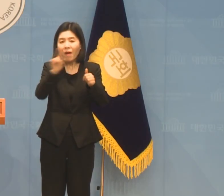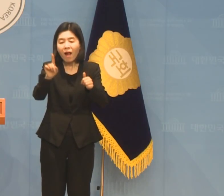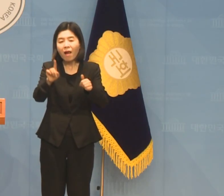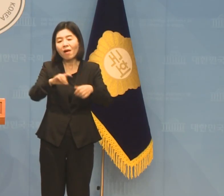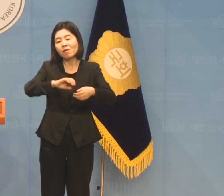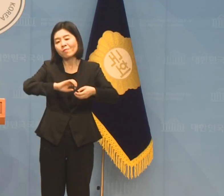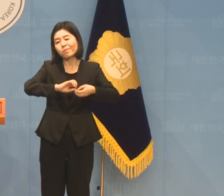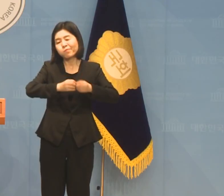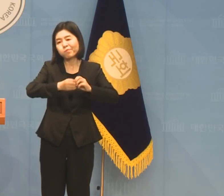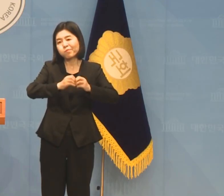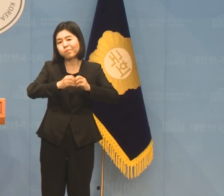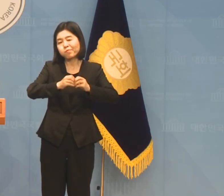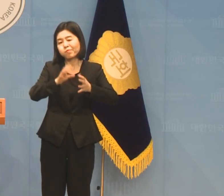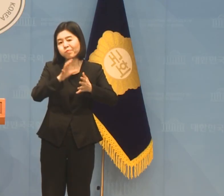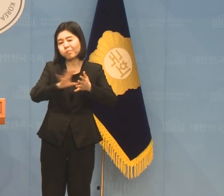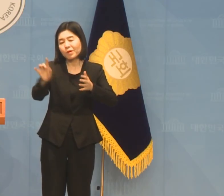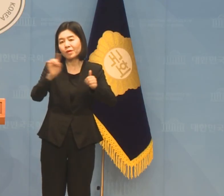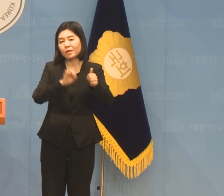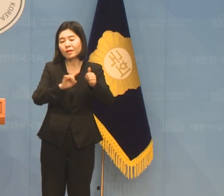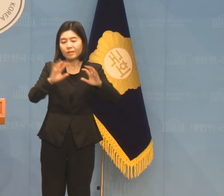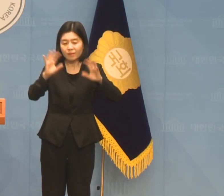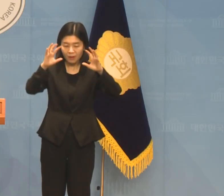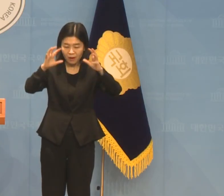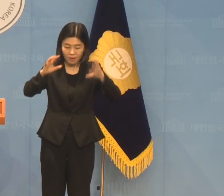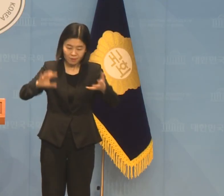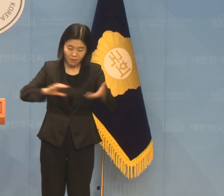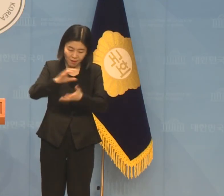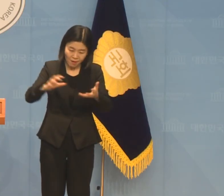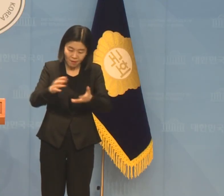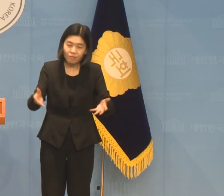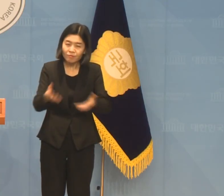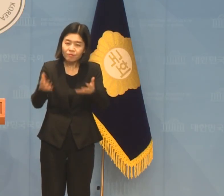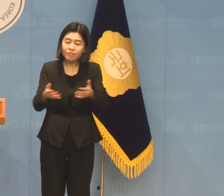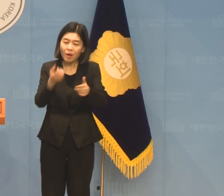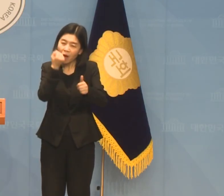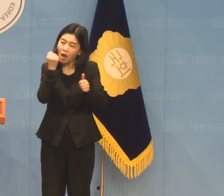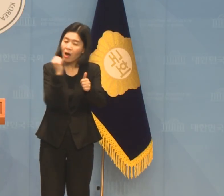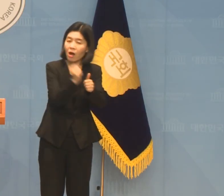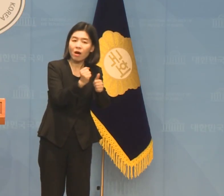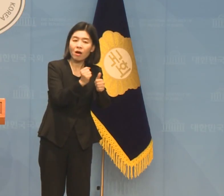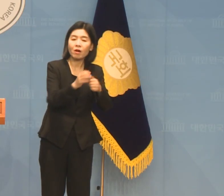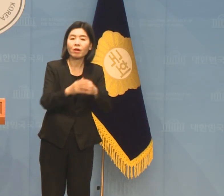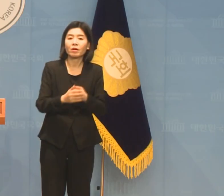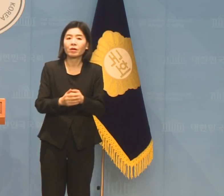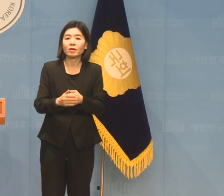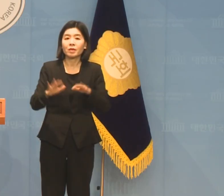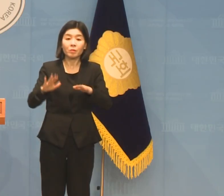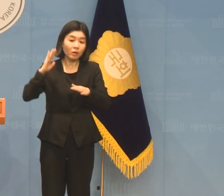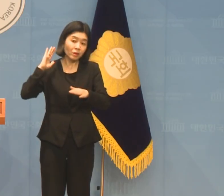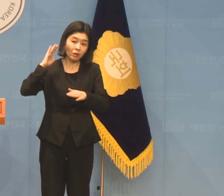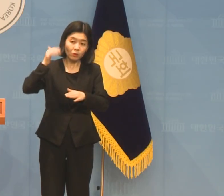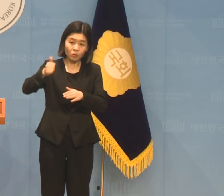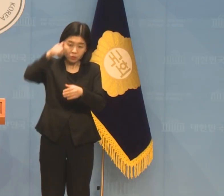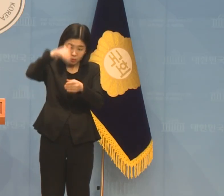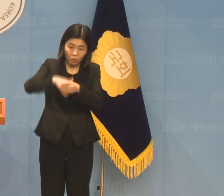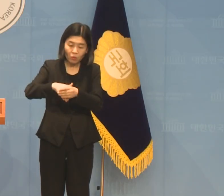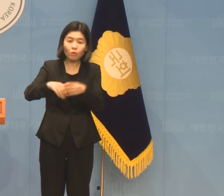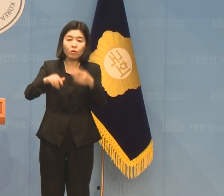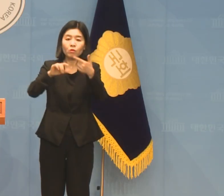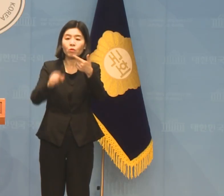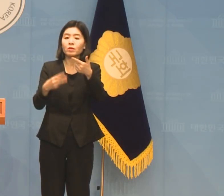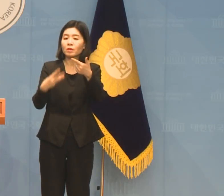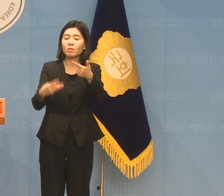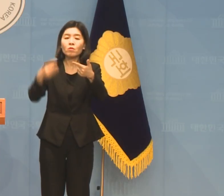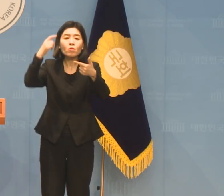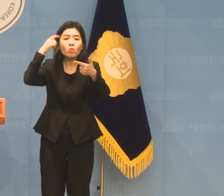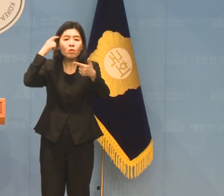망언이자 명백한 내란 선동입니다. 이번 6.3 조기 대선은 윤석열과